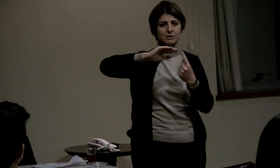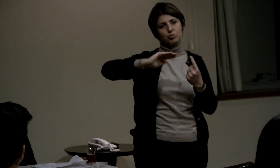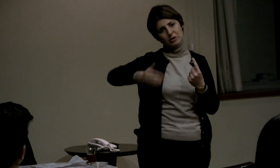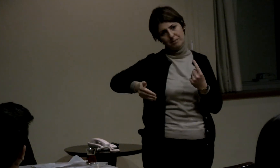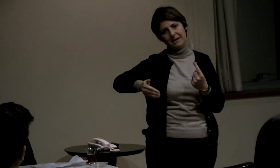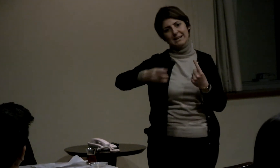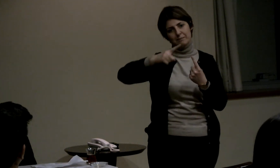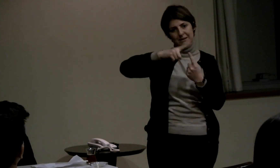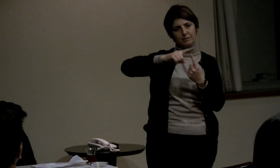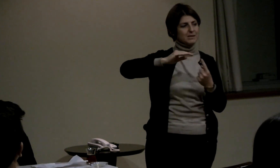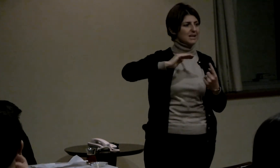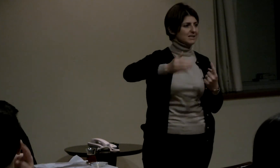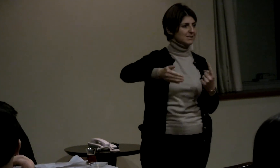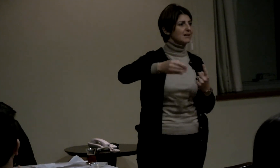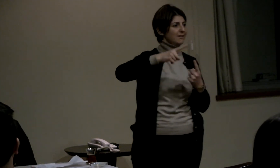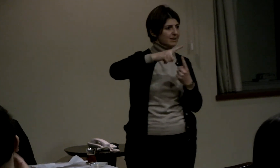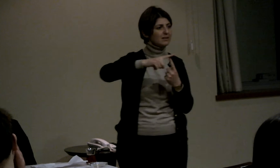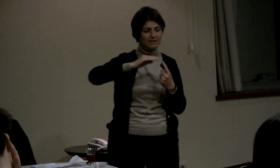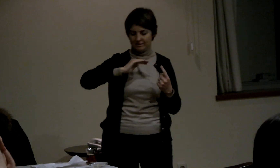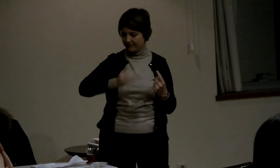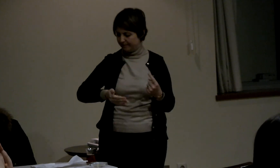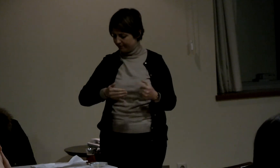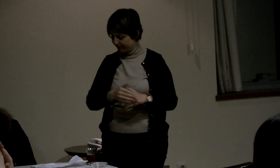burada parayla bildiğimiz taksi. Evet.